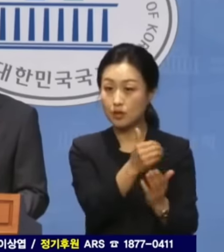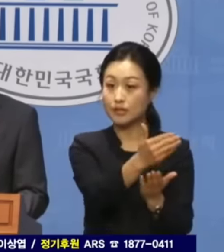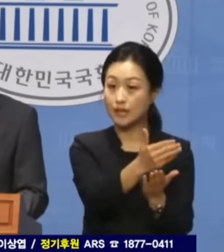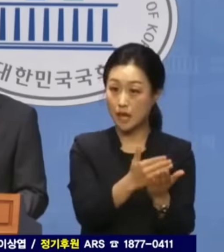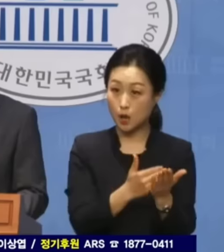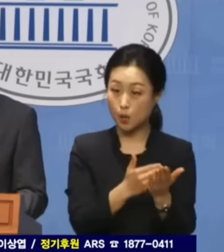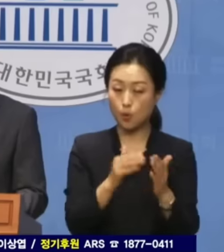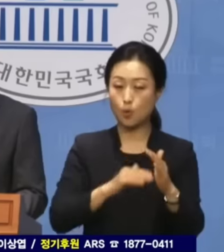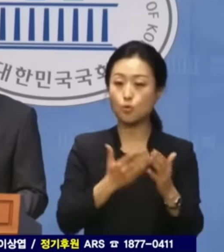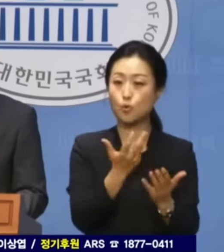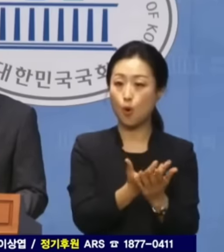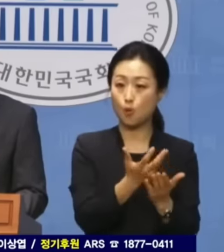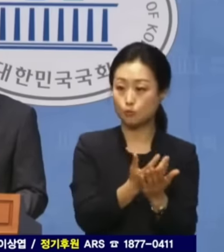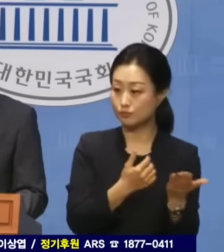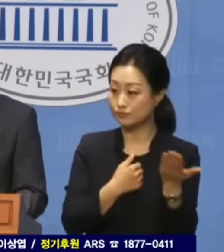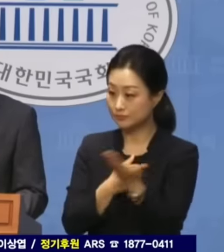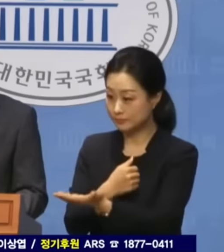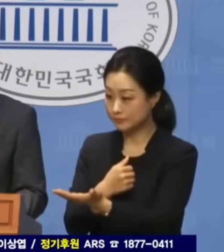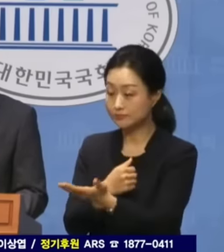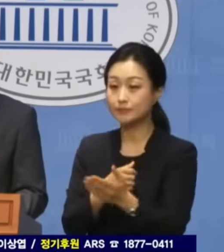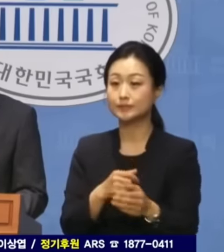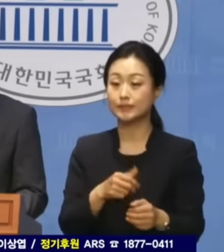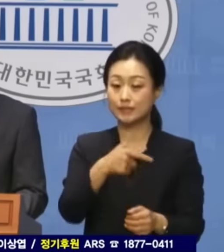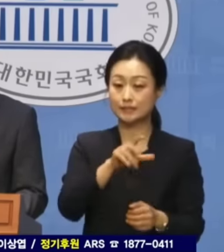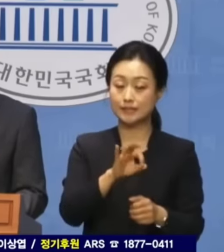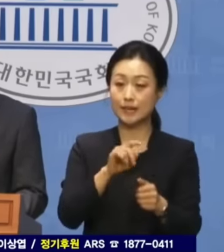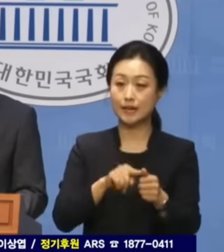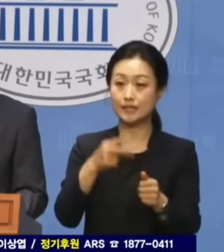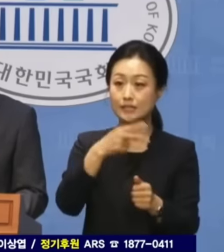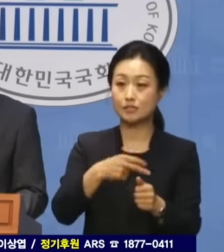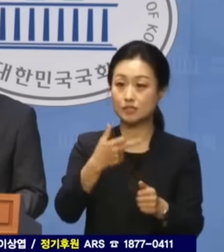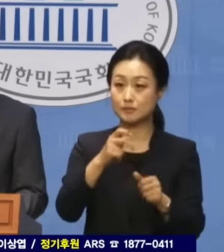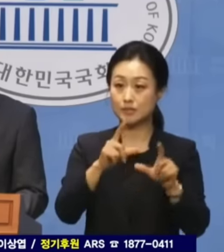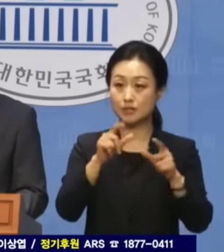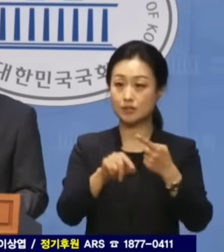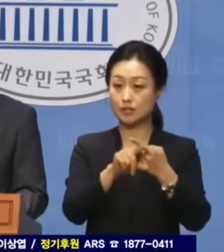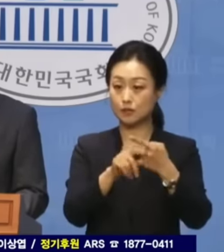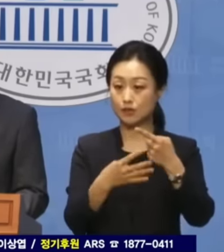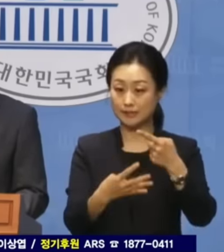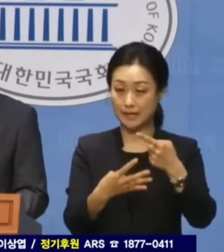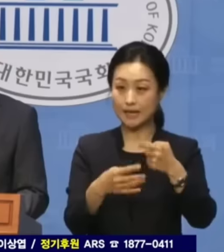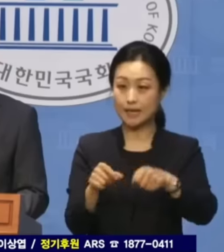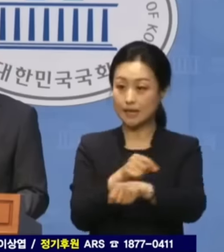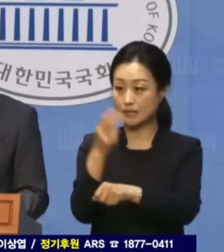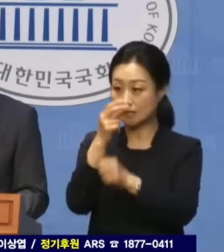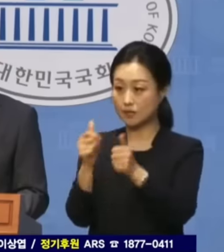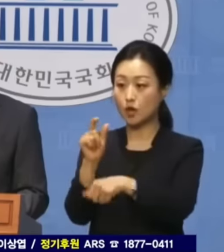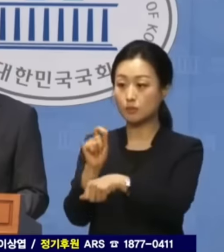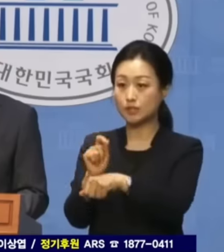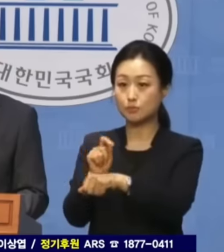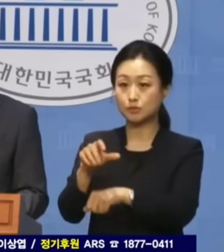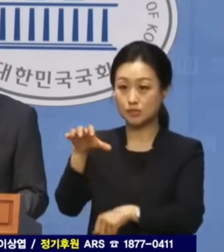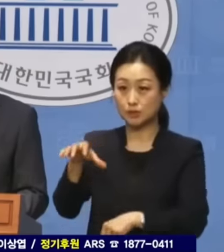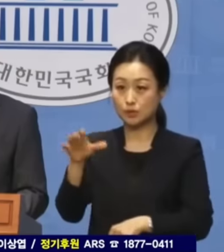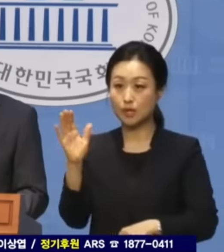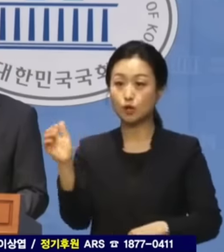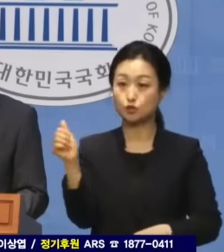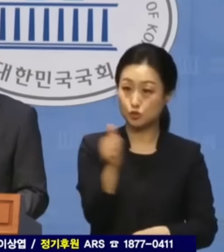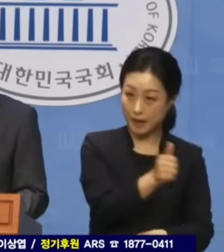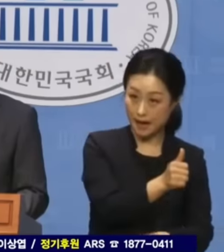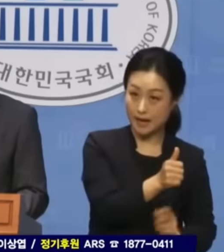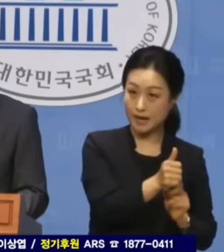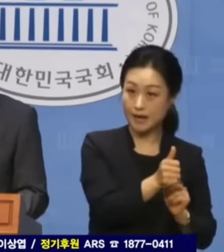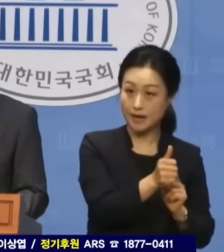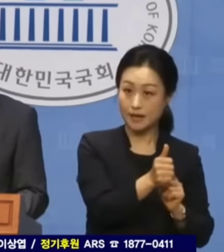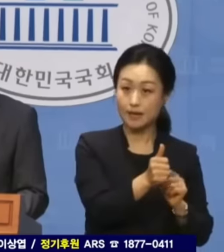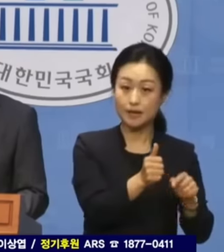기록 공문에 따르면 장시호 씨가 2017년 1월 4일 특검 사무실에서 출발하고